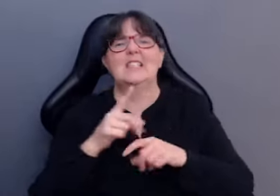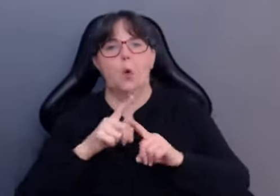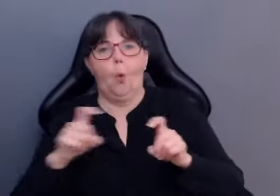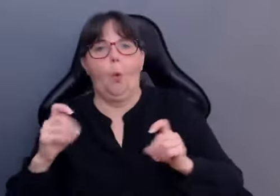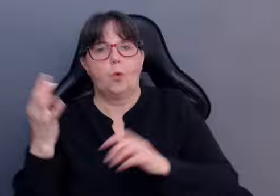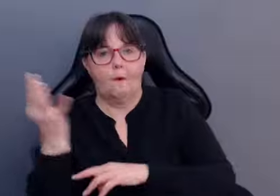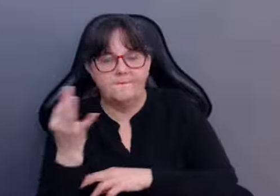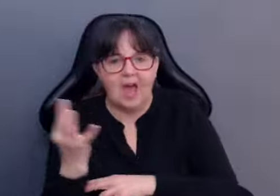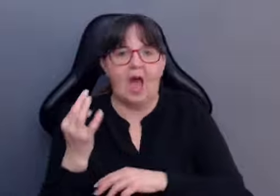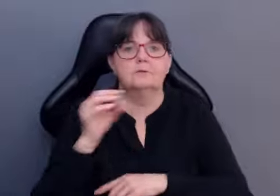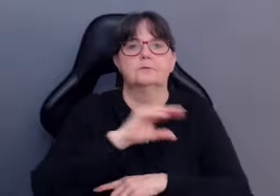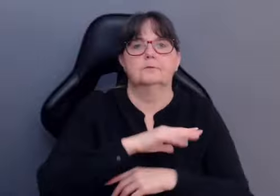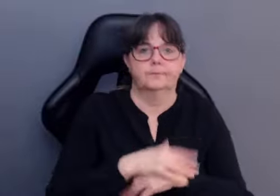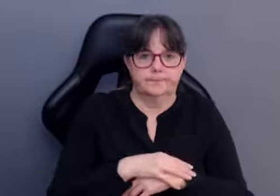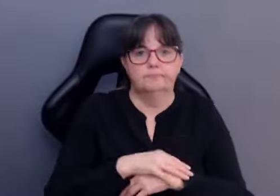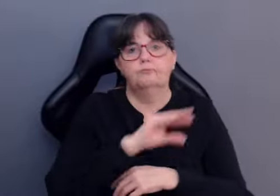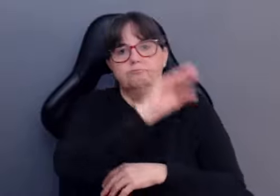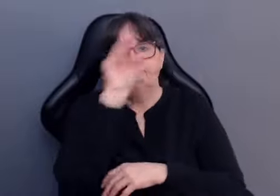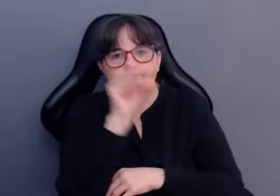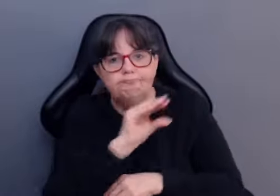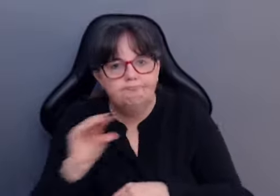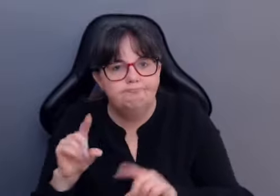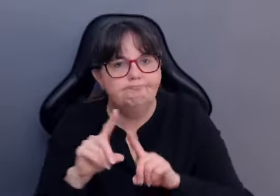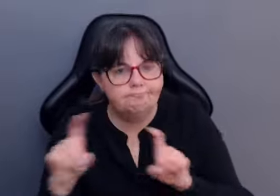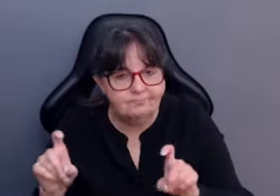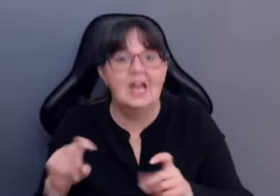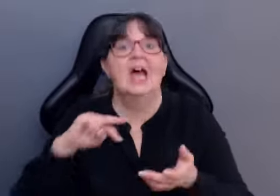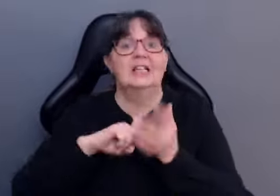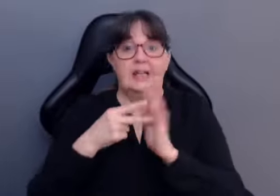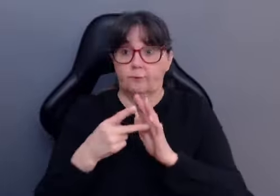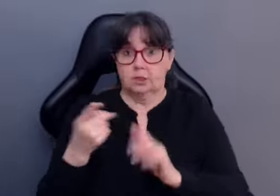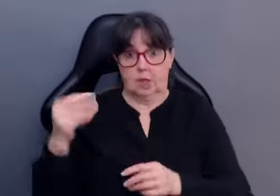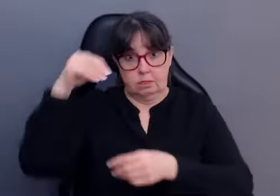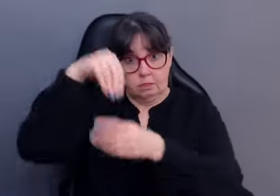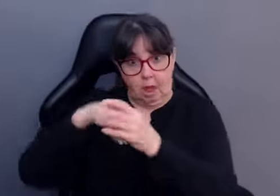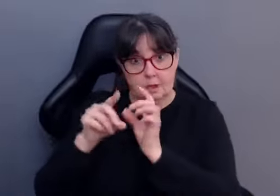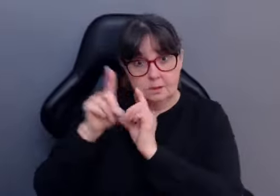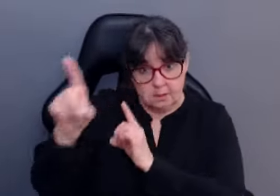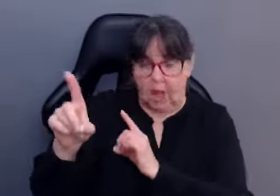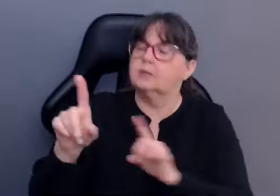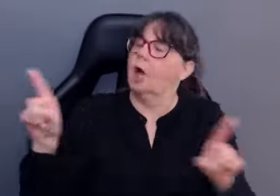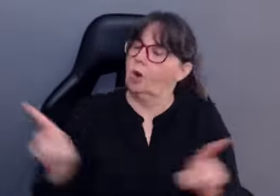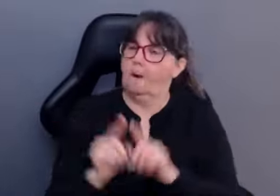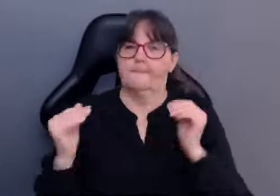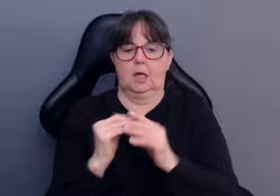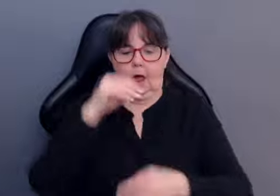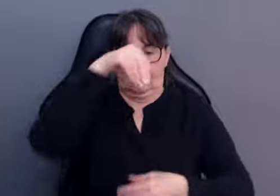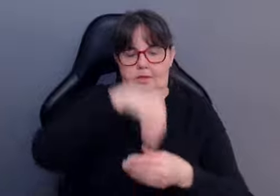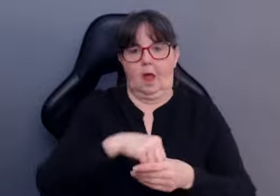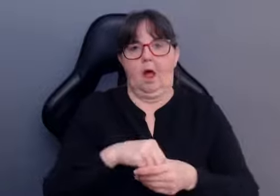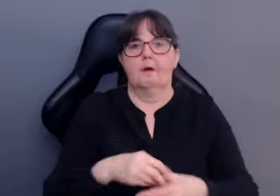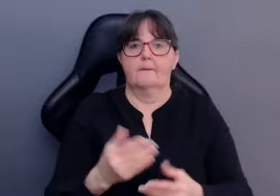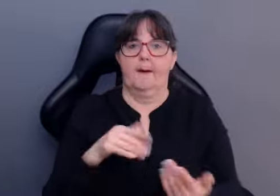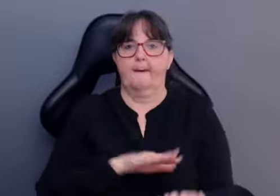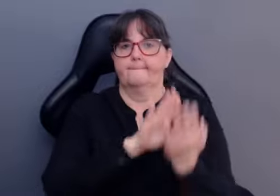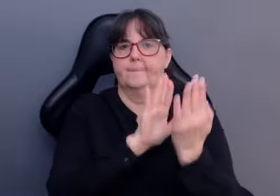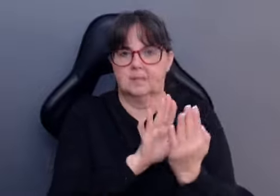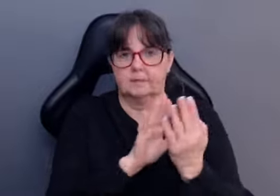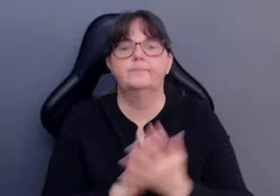alors réputés avoir assisté à l'assemblée. Un vote peut alors être entièrement